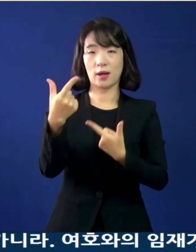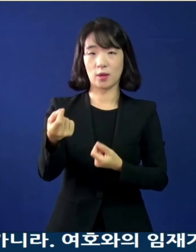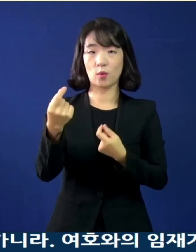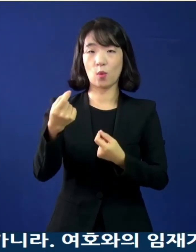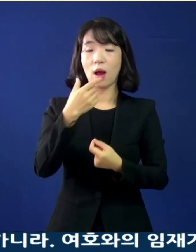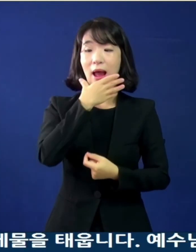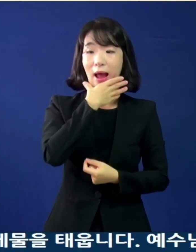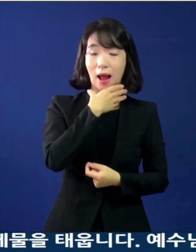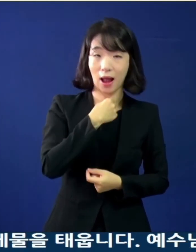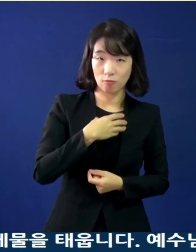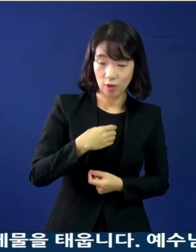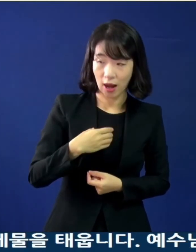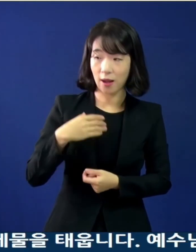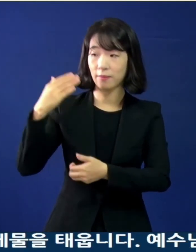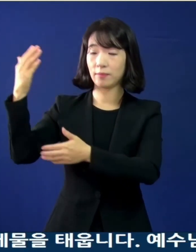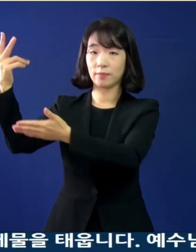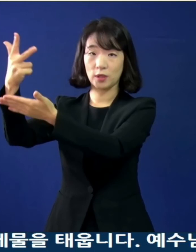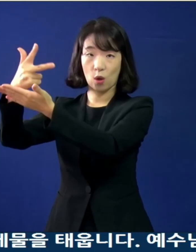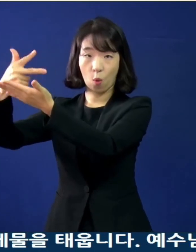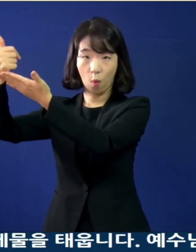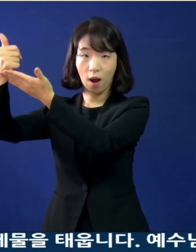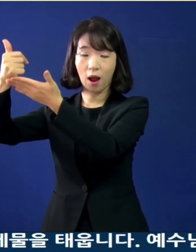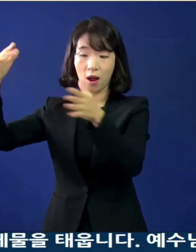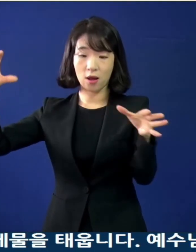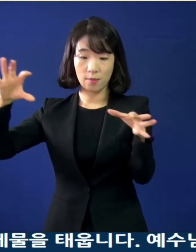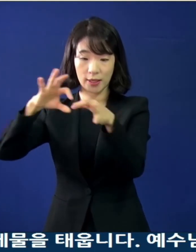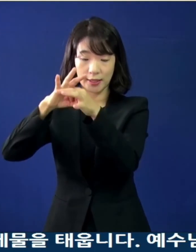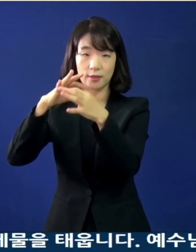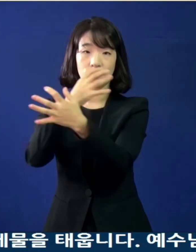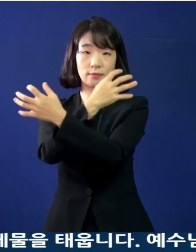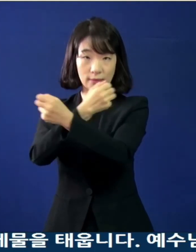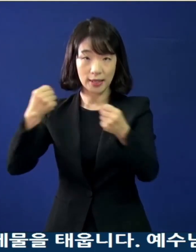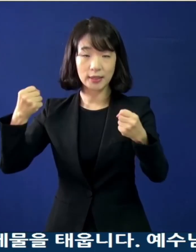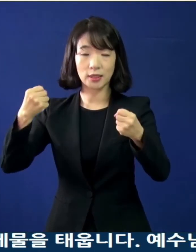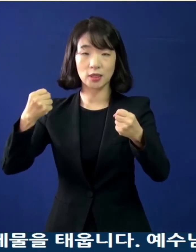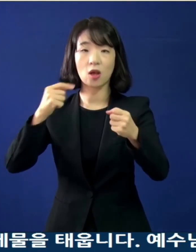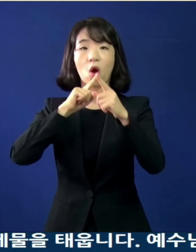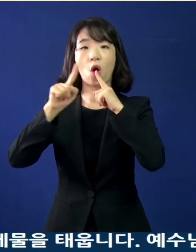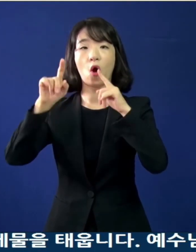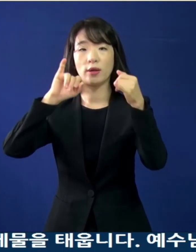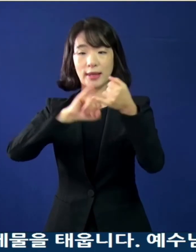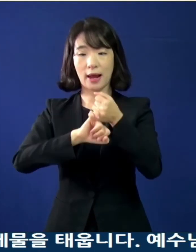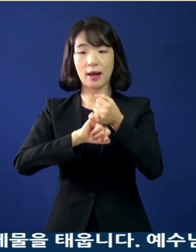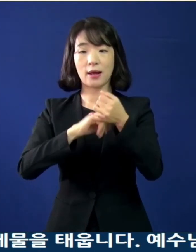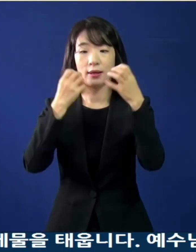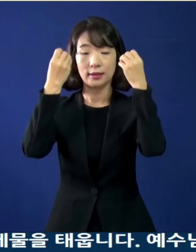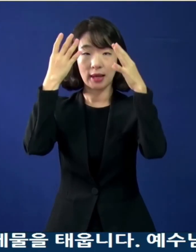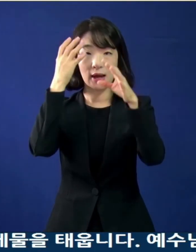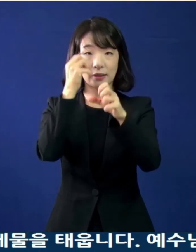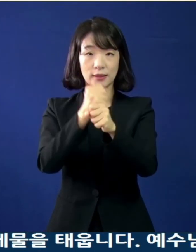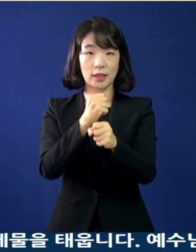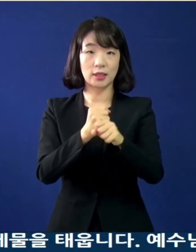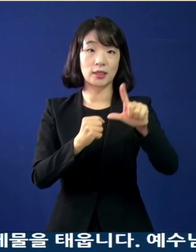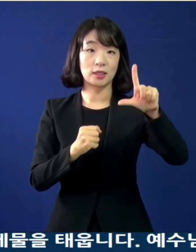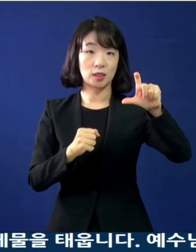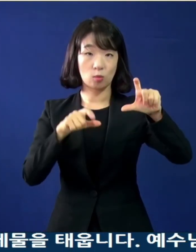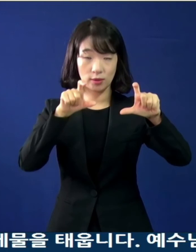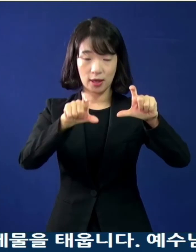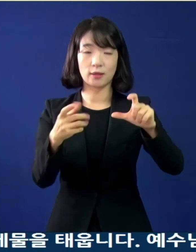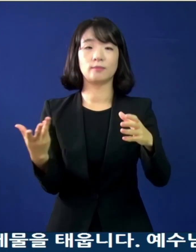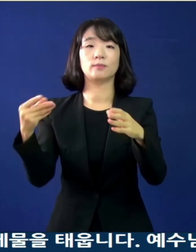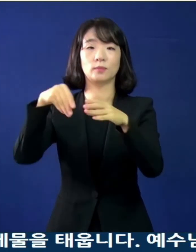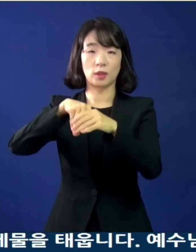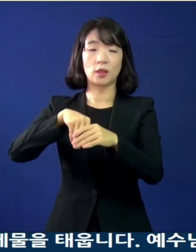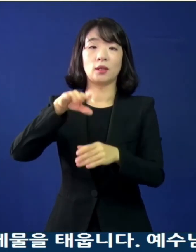아브라함과 여호와 사이에 맺은 창세기 15장의 언약 가운데 담겨 있다고 볼 수 있습니다. 자,